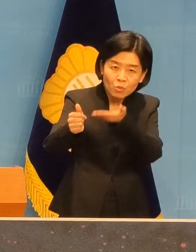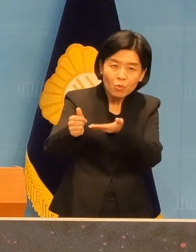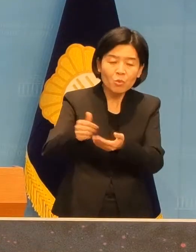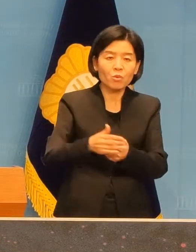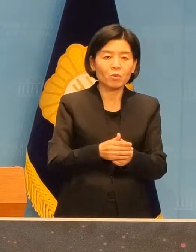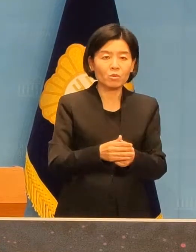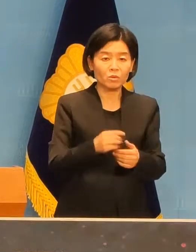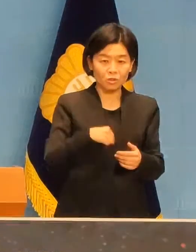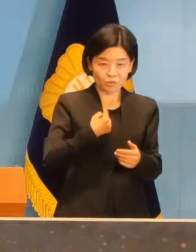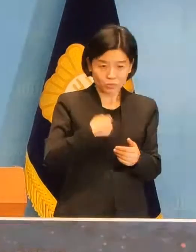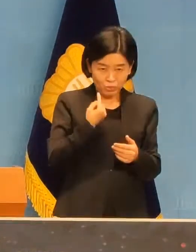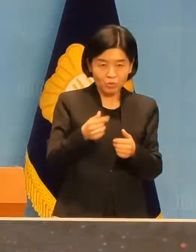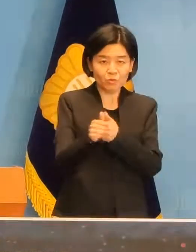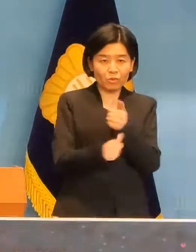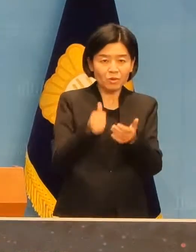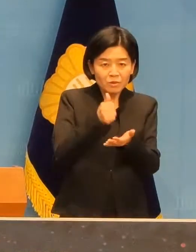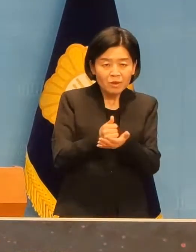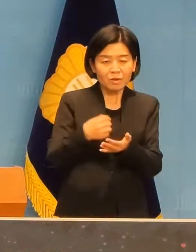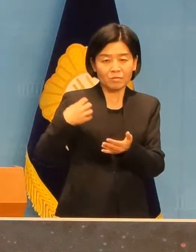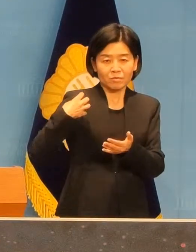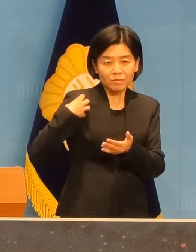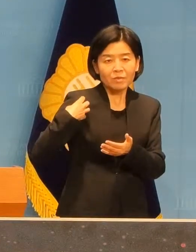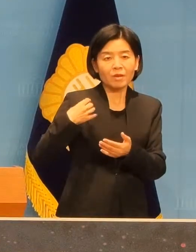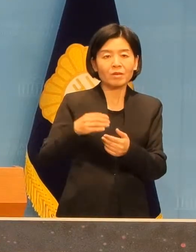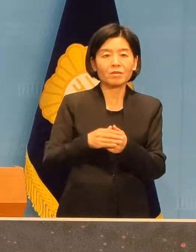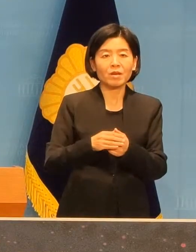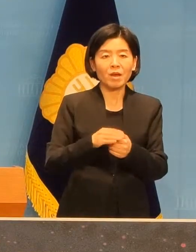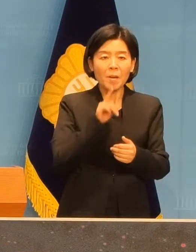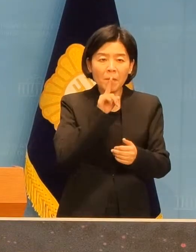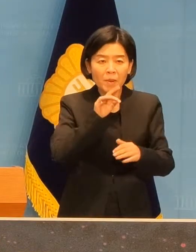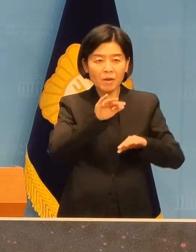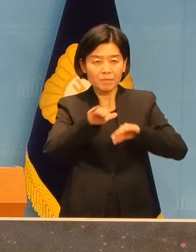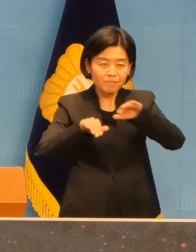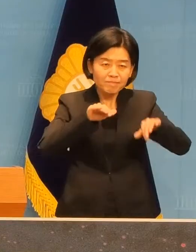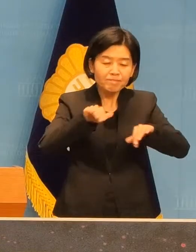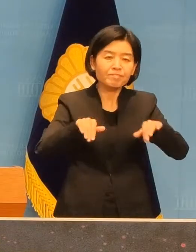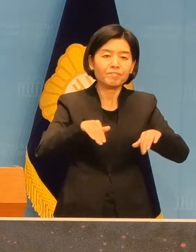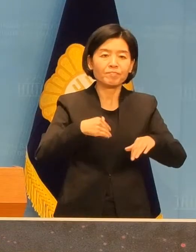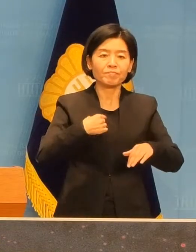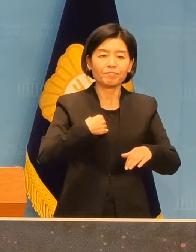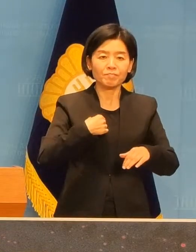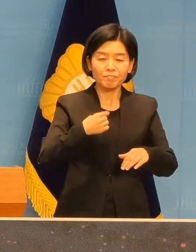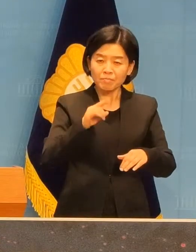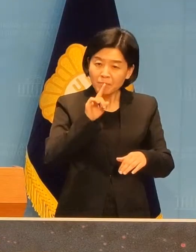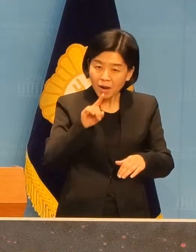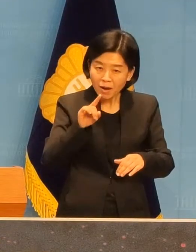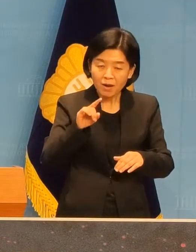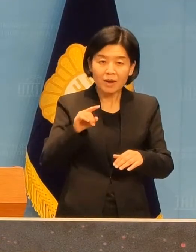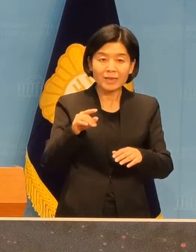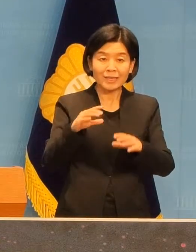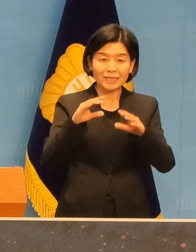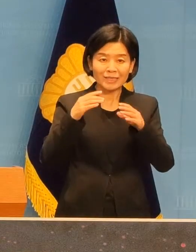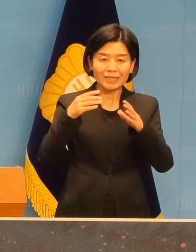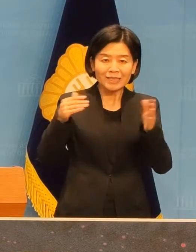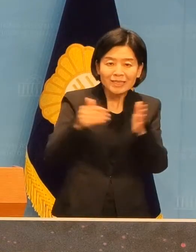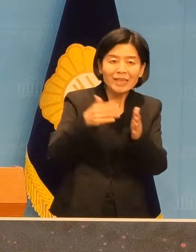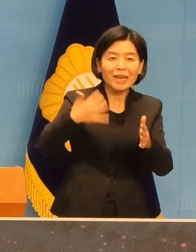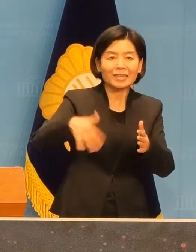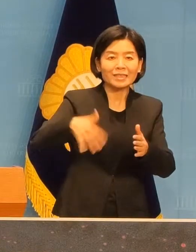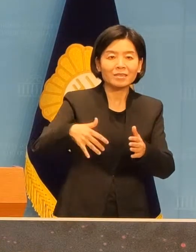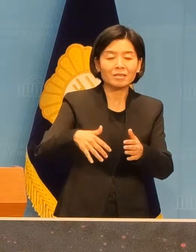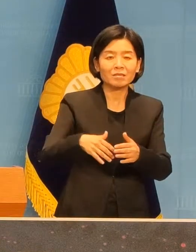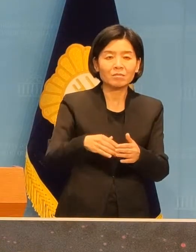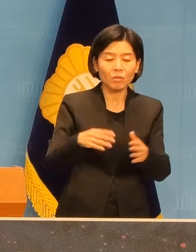위원장께서 껌껌이 위원들의 발언에 끼어들거나 위원들 발언이 마무리되고 나서